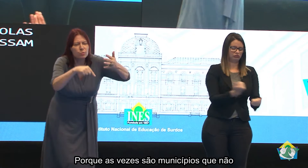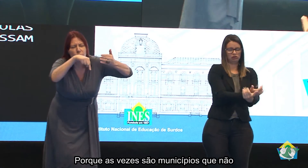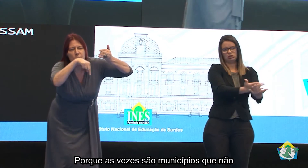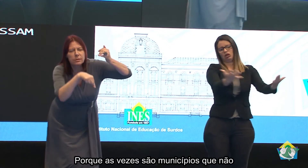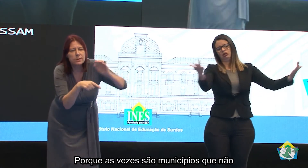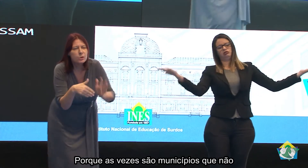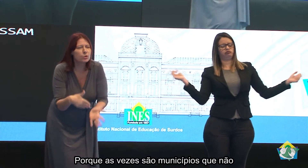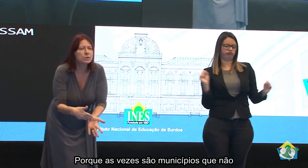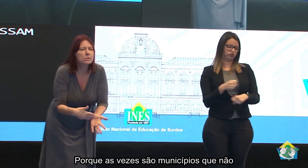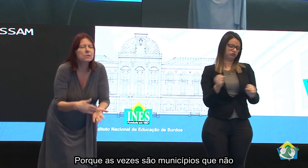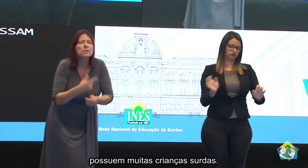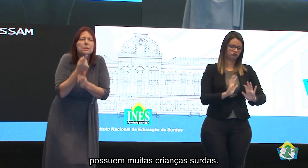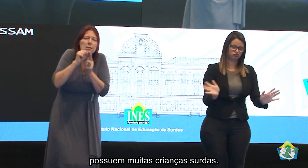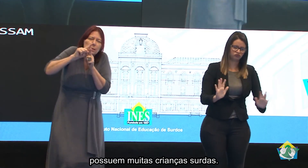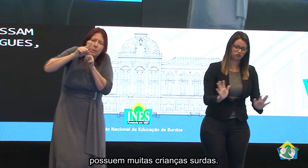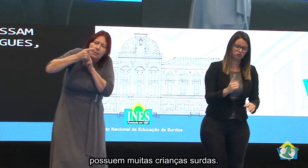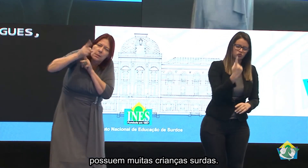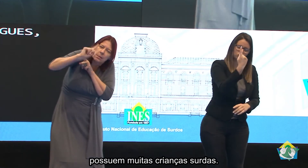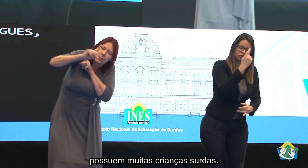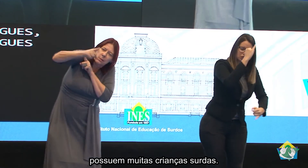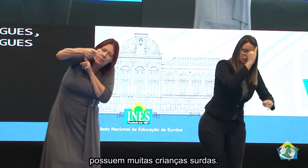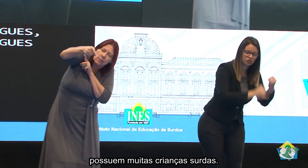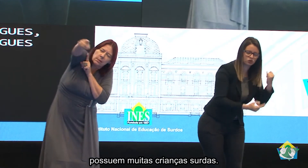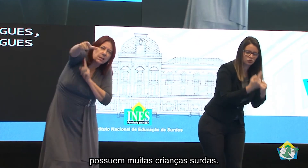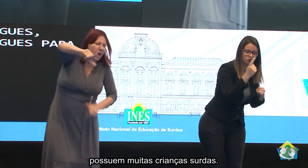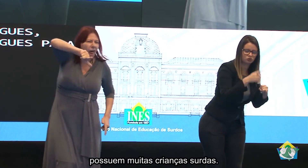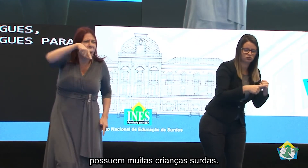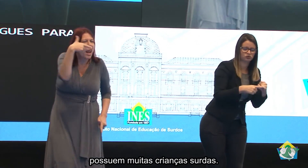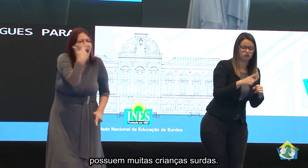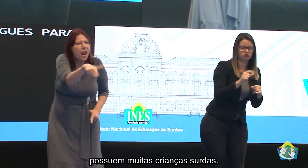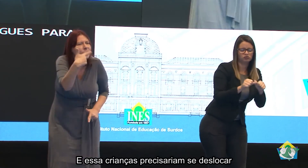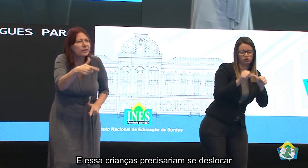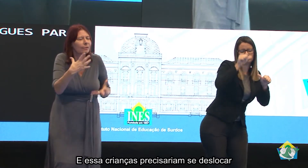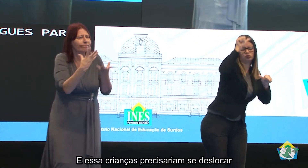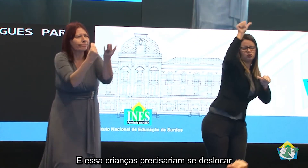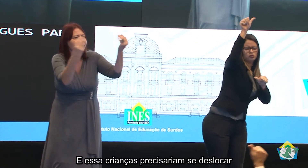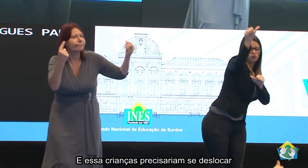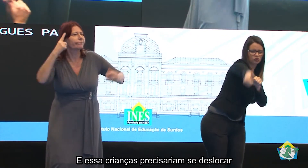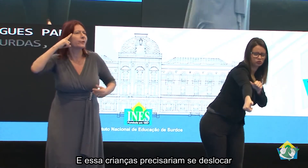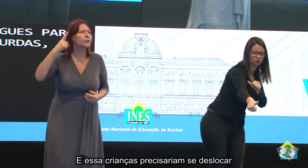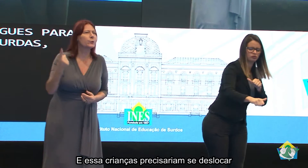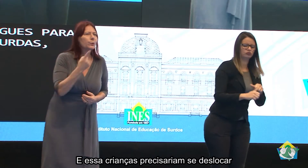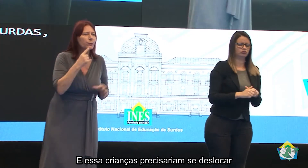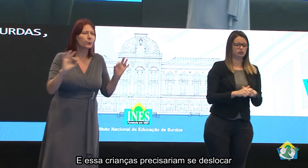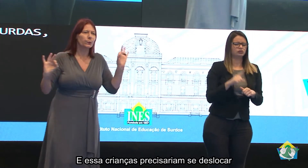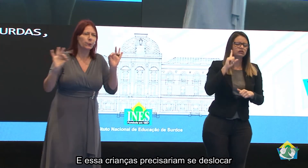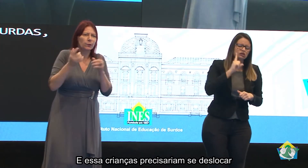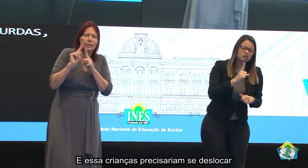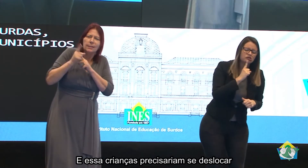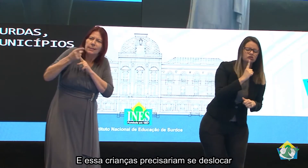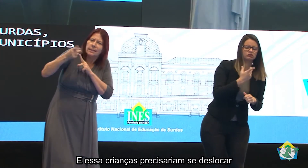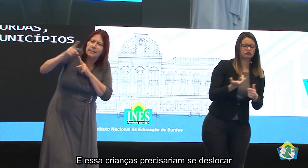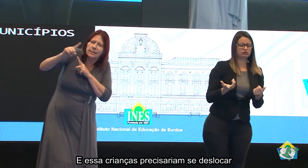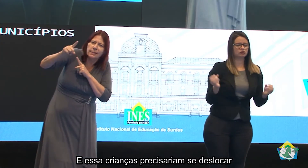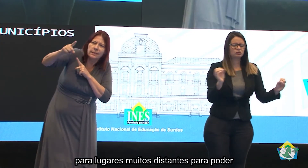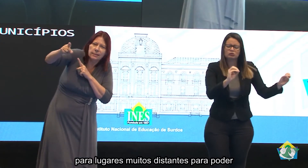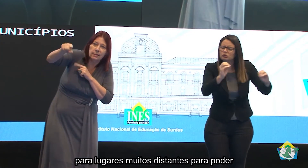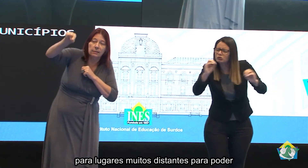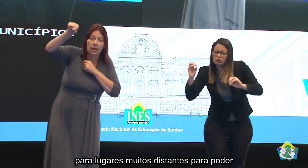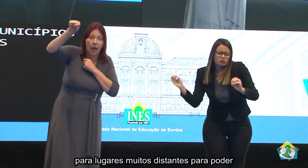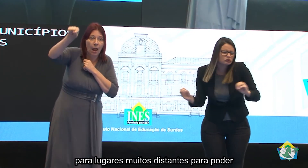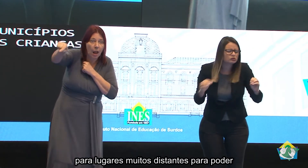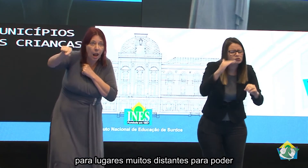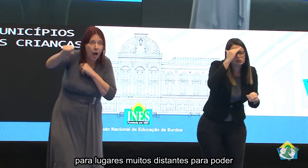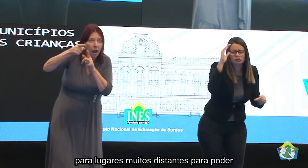às vezes são municípios que não possuem muitas crianças surdas. E aí, então, essas crianças precisariam se deslocar